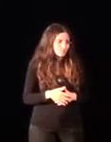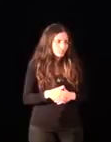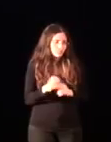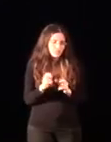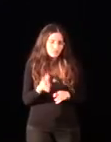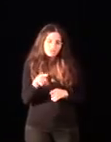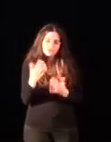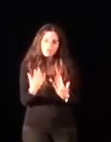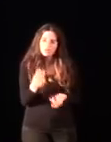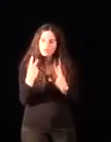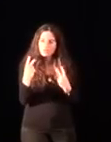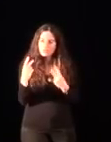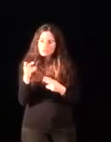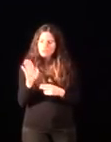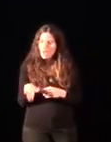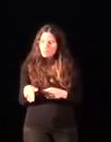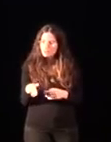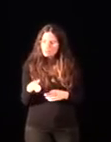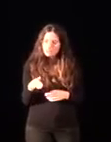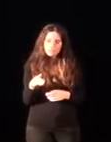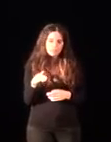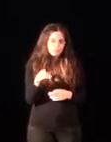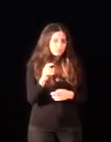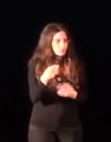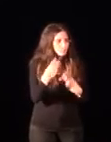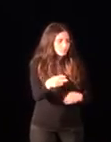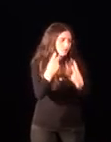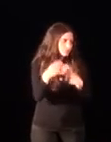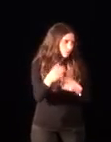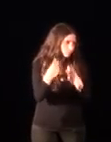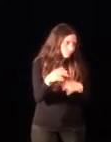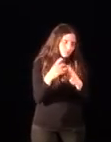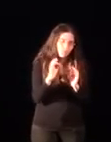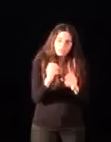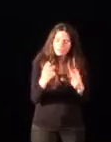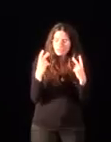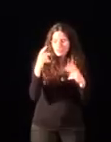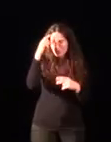אוקיי, יש כמה עקרונות גם כן, שהם חוזרים על עצמם, שמאוד מאוד חשוב שנדע.